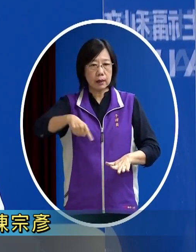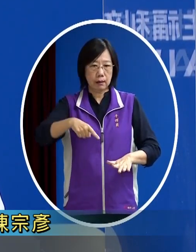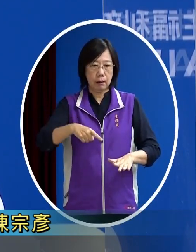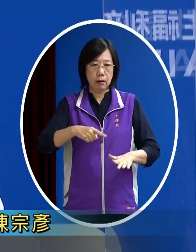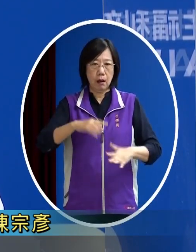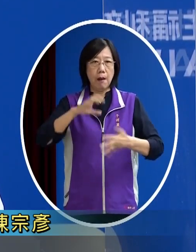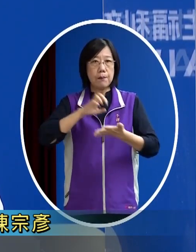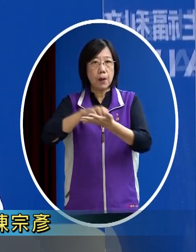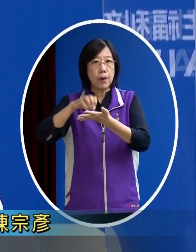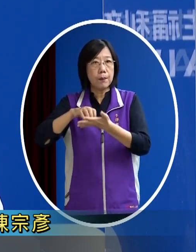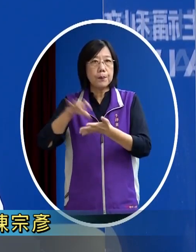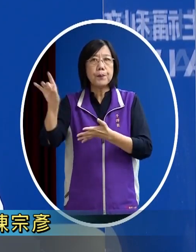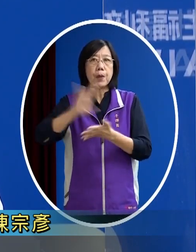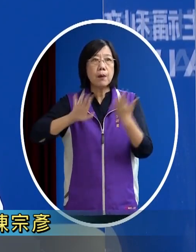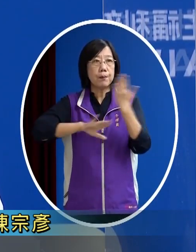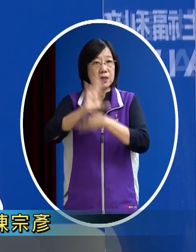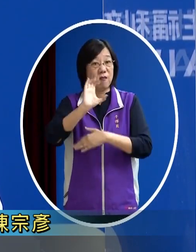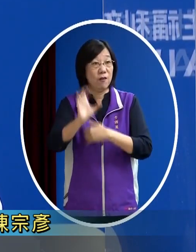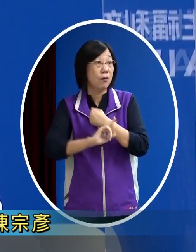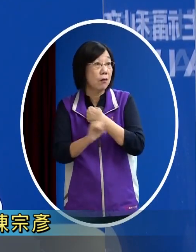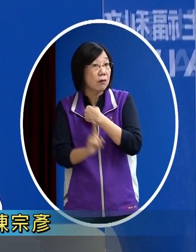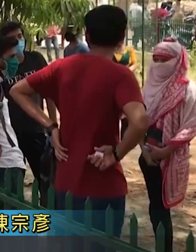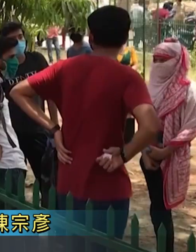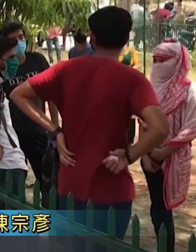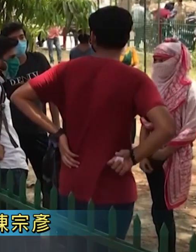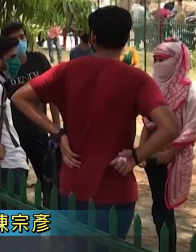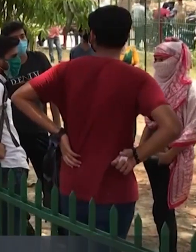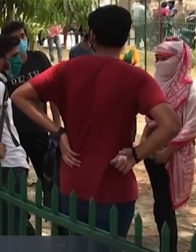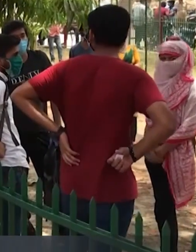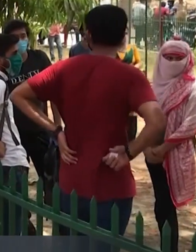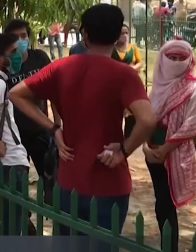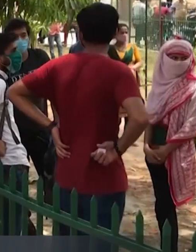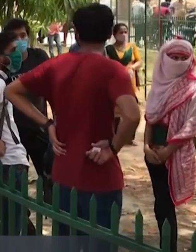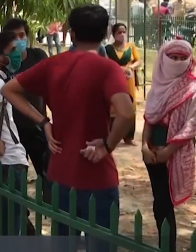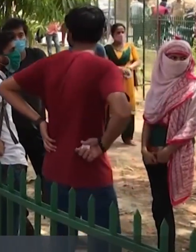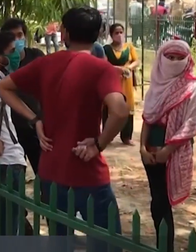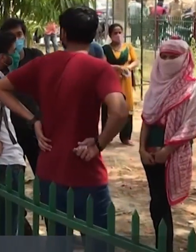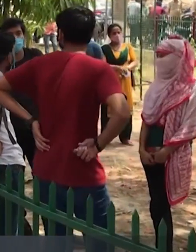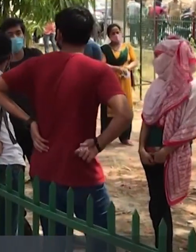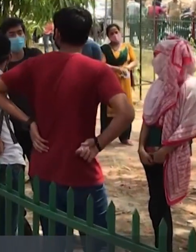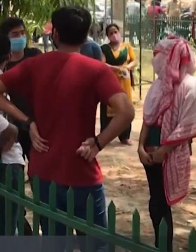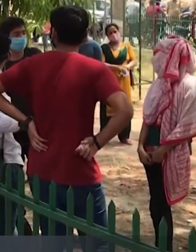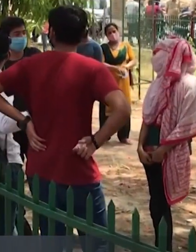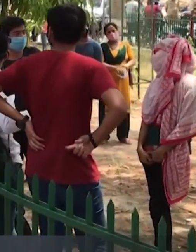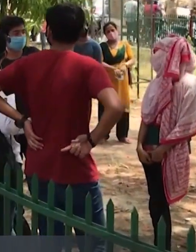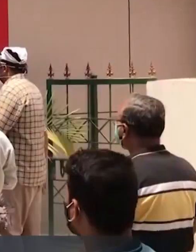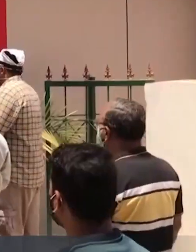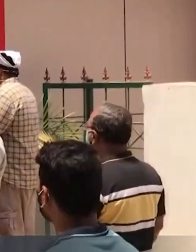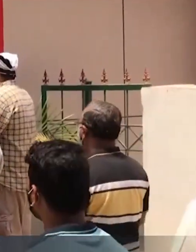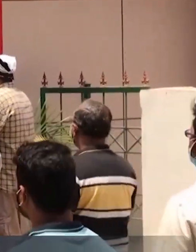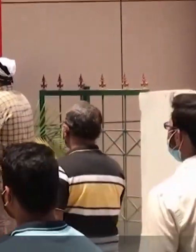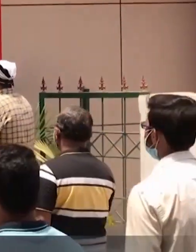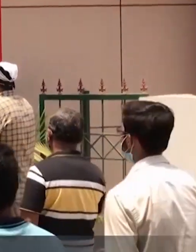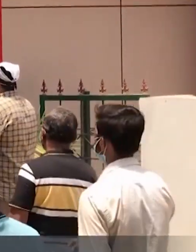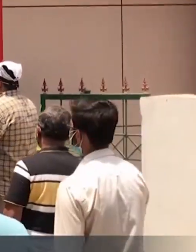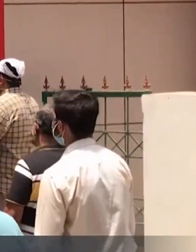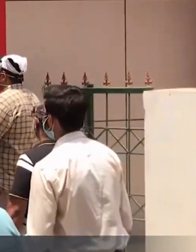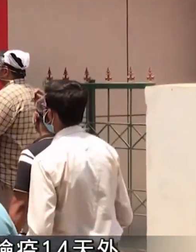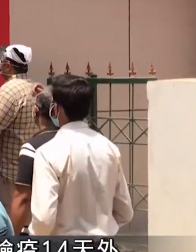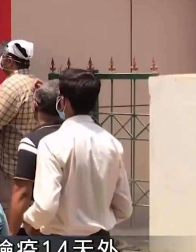他的方式来做检讨。 另外，因印度新冠疫情持续攀升，除了之前公布的本国籍居留证的民